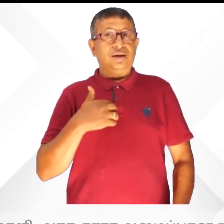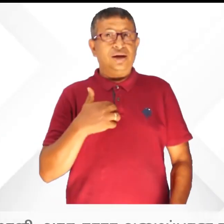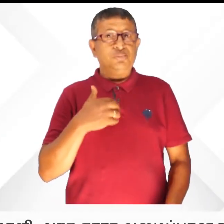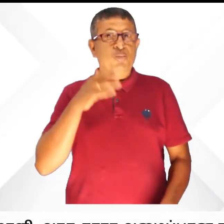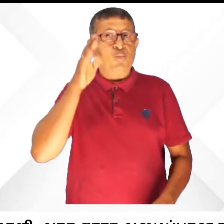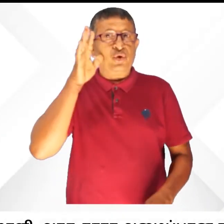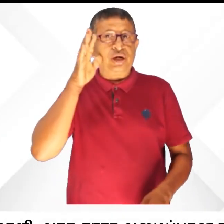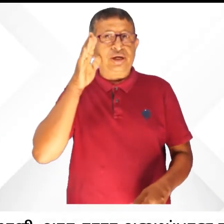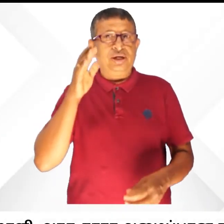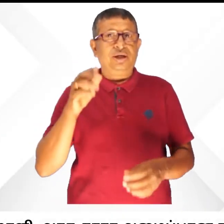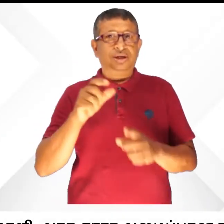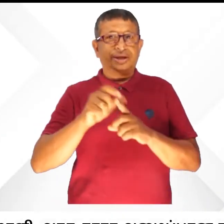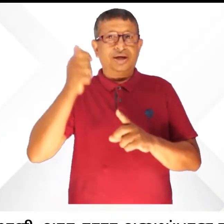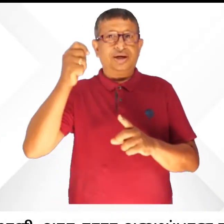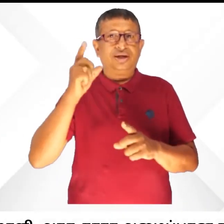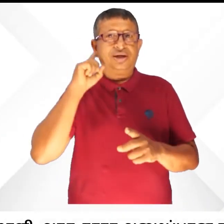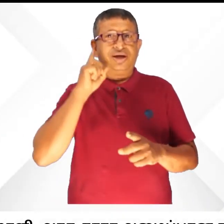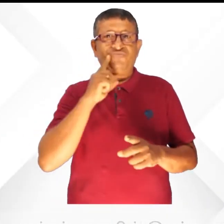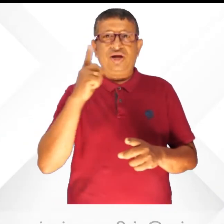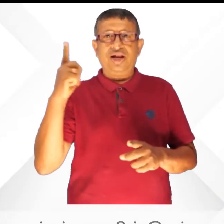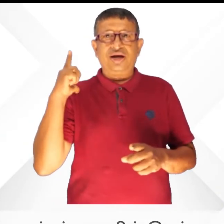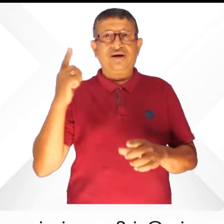நான் திறு முரவி அரச்சார அமைப்